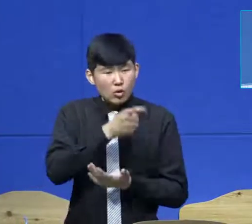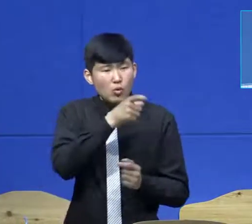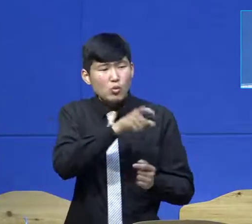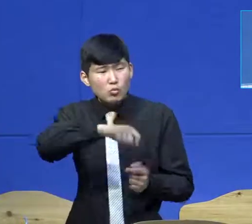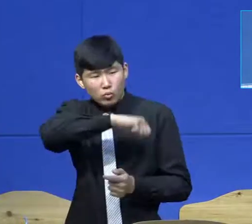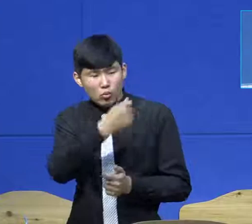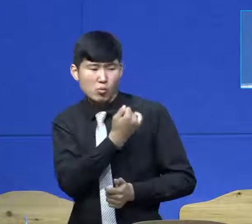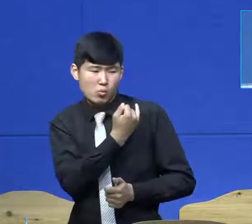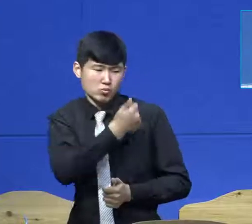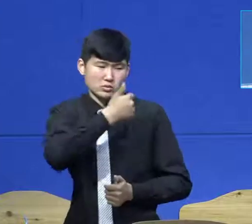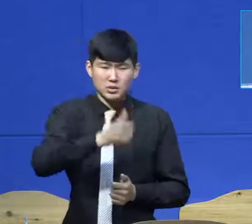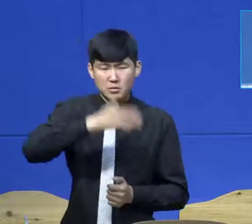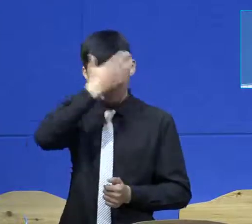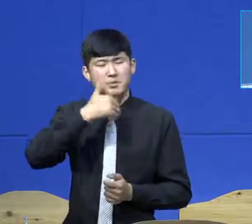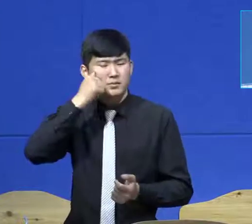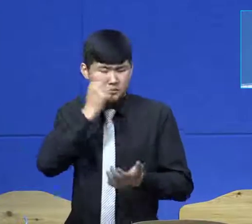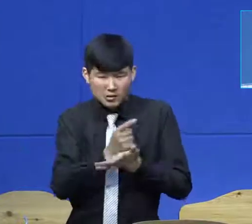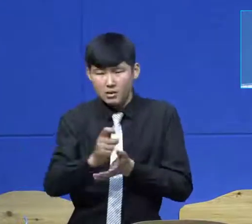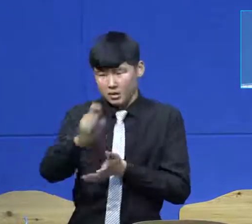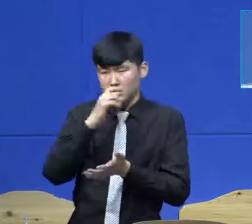юу үлсэх гэдэг биеэрээ хариу гавна.